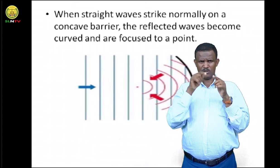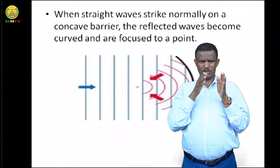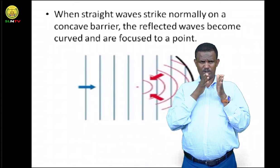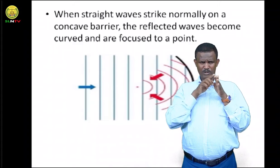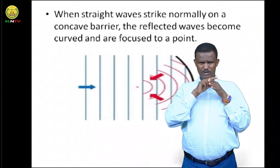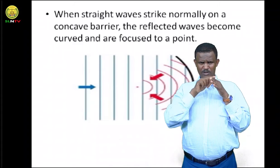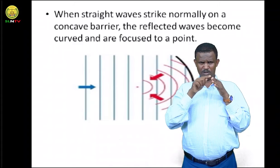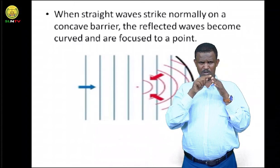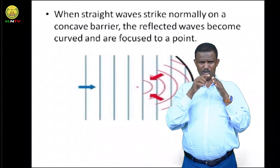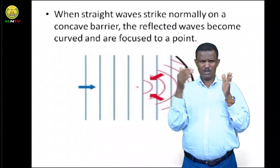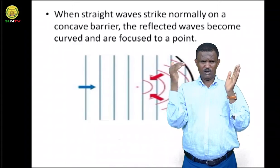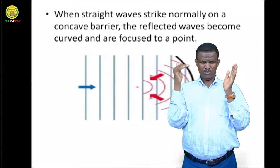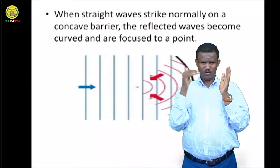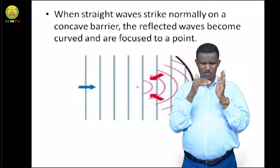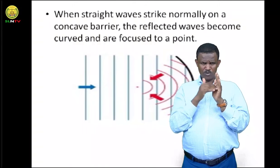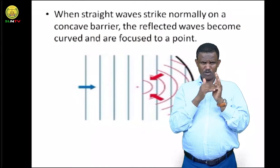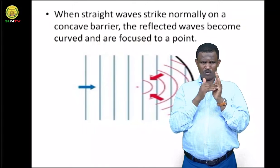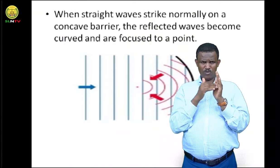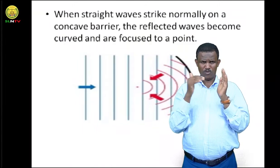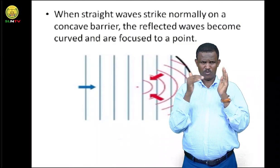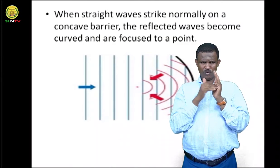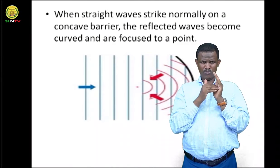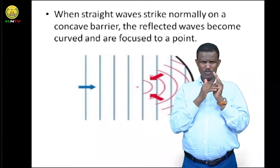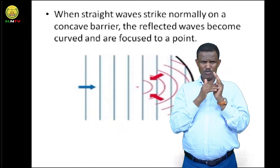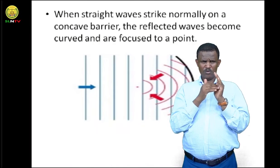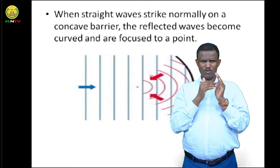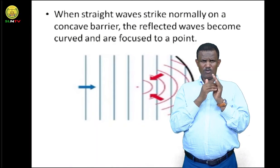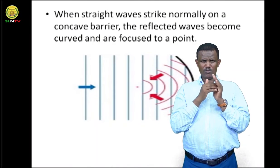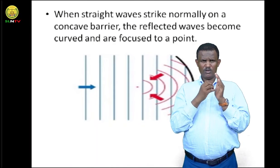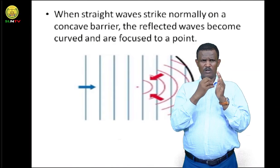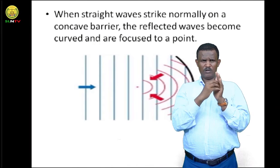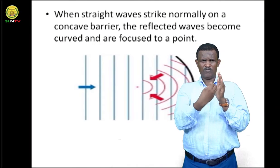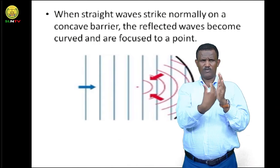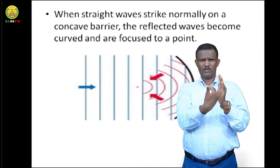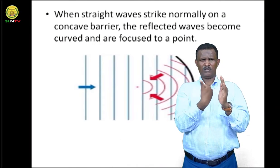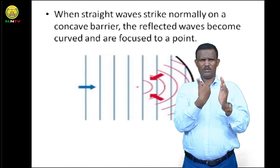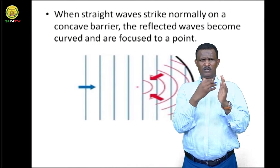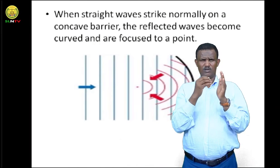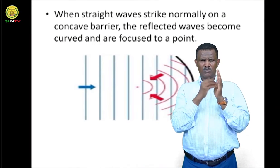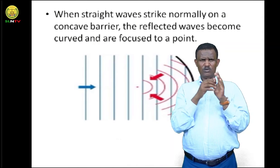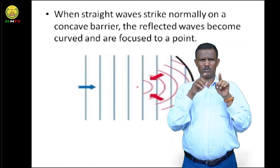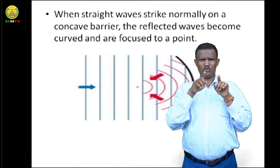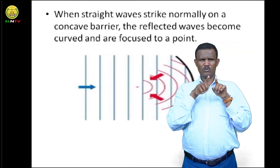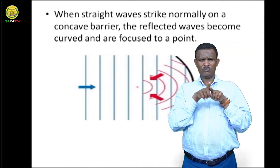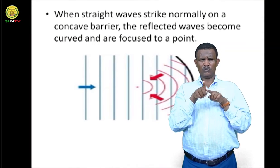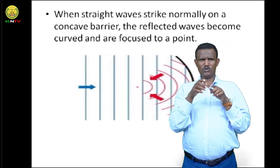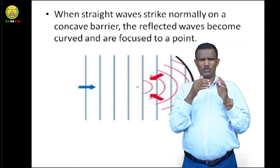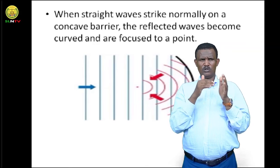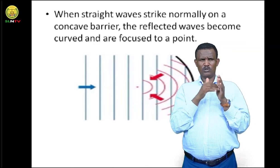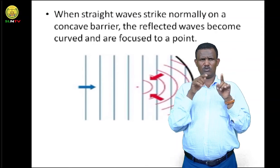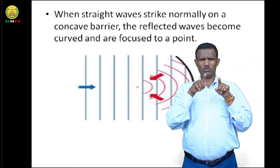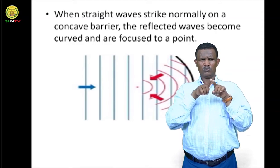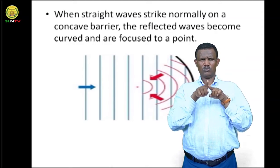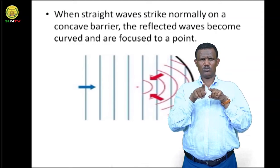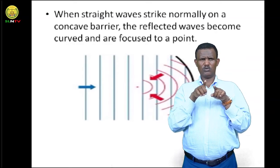straight ay ku dul dhacaan meel concave ah reflection-ka ay sameynayaan wuxuu noqonayaa mid ay aad moodo